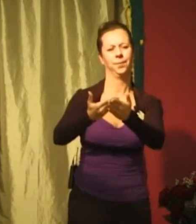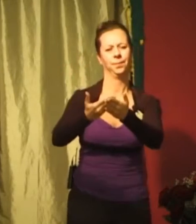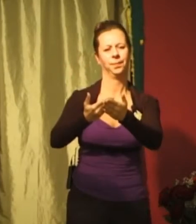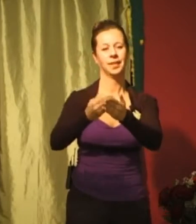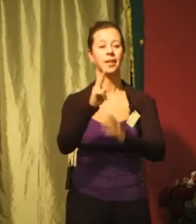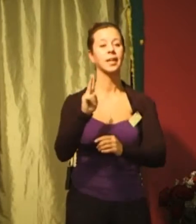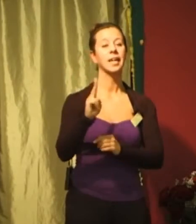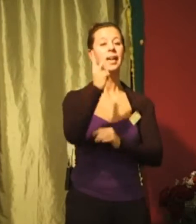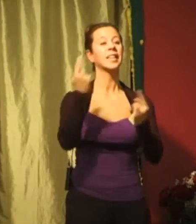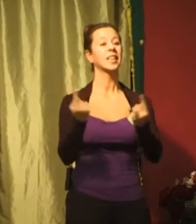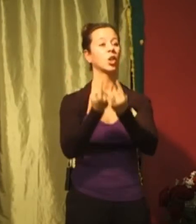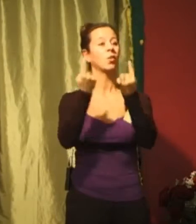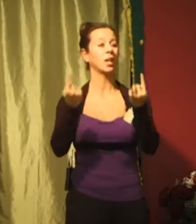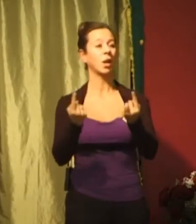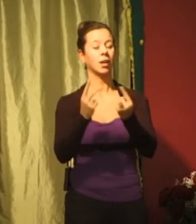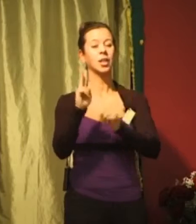door